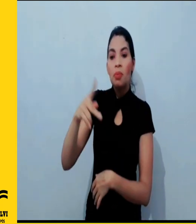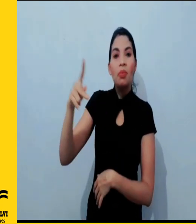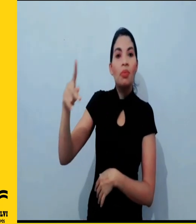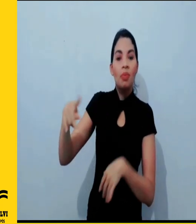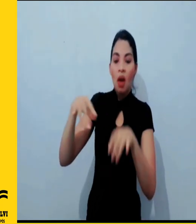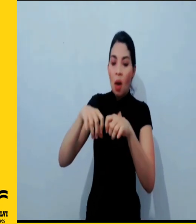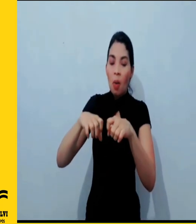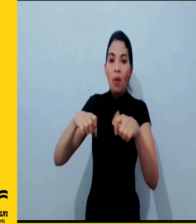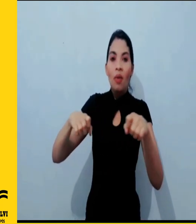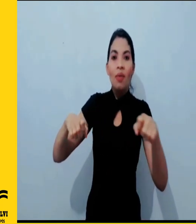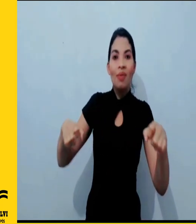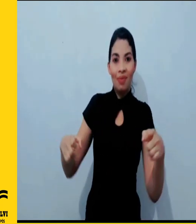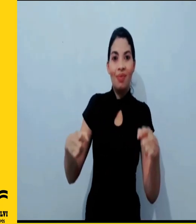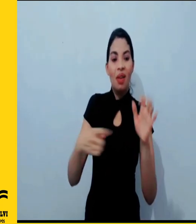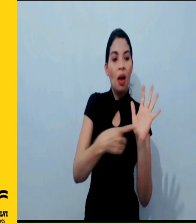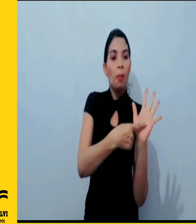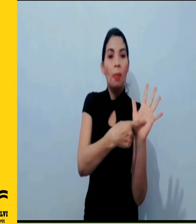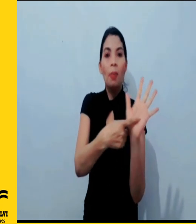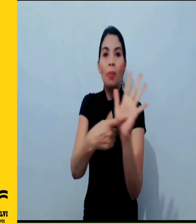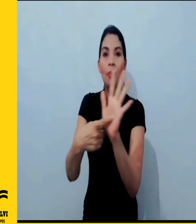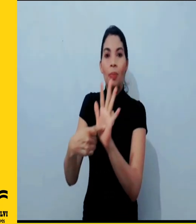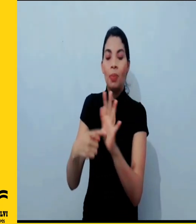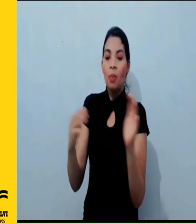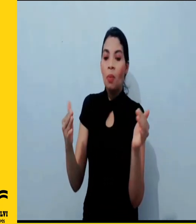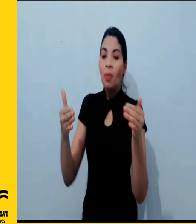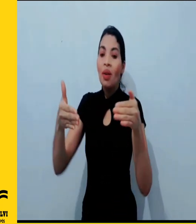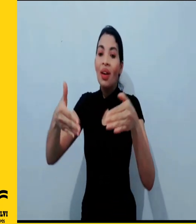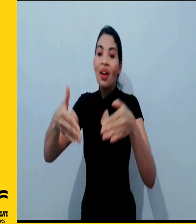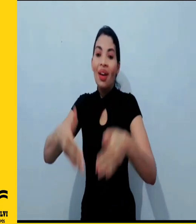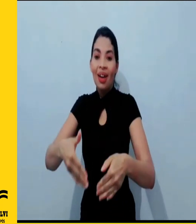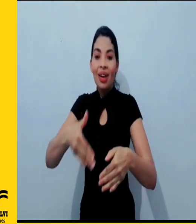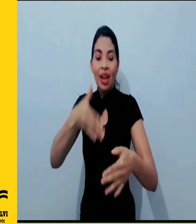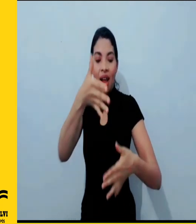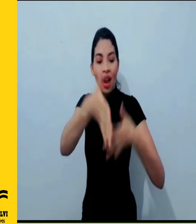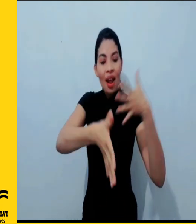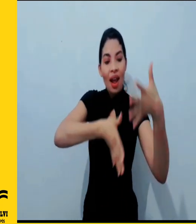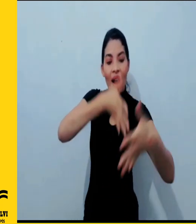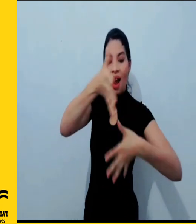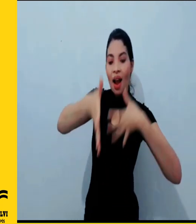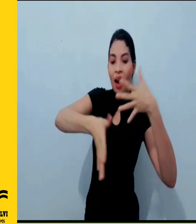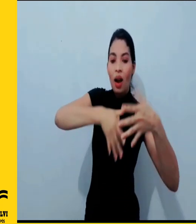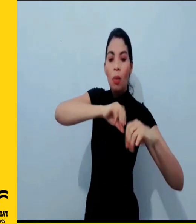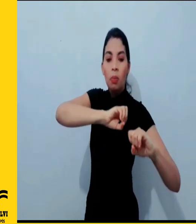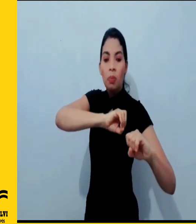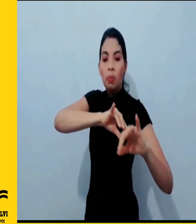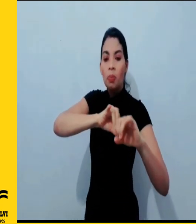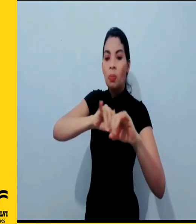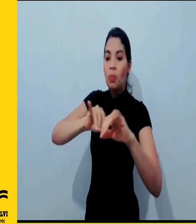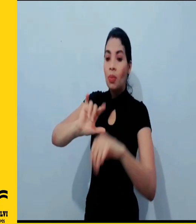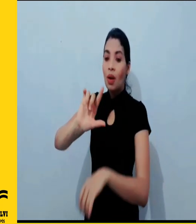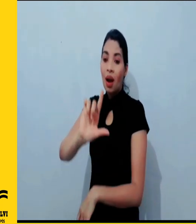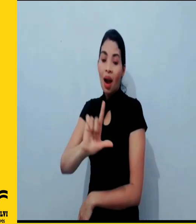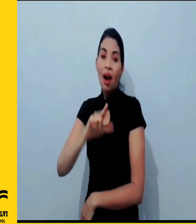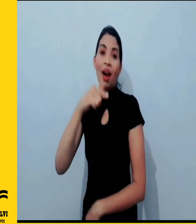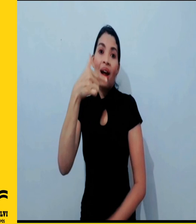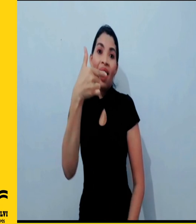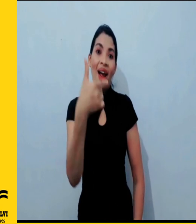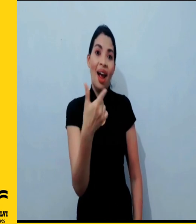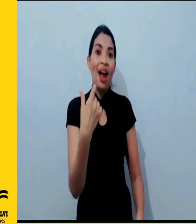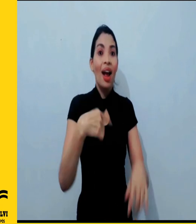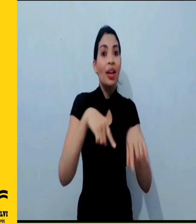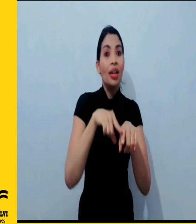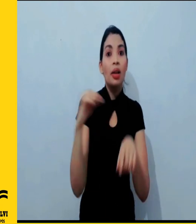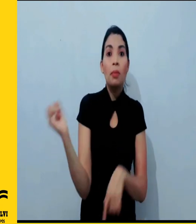da formação do professor, dando ênfase no ensino da Libras como L2 e na construção